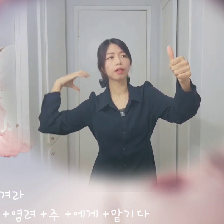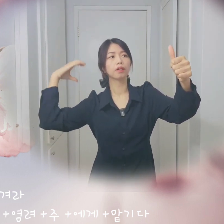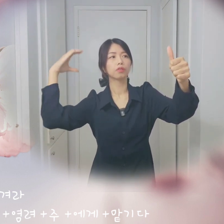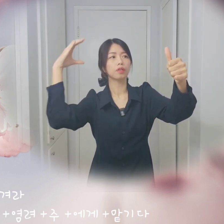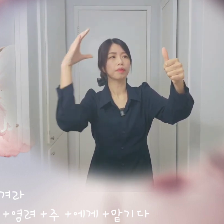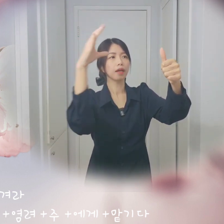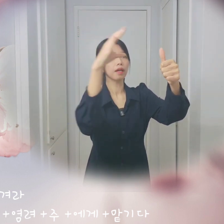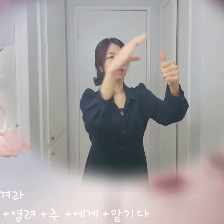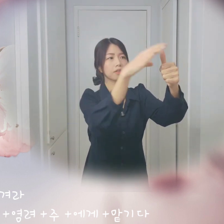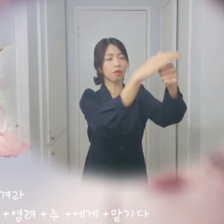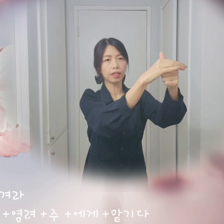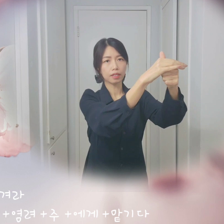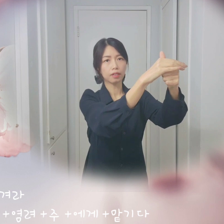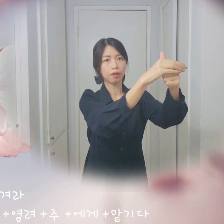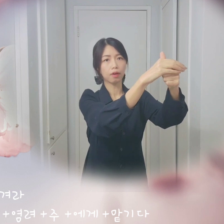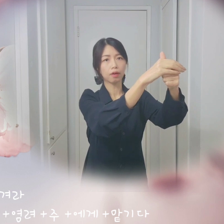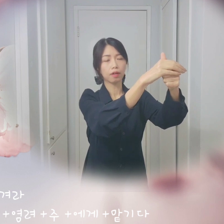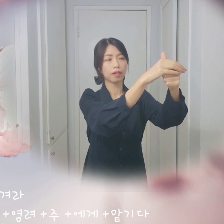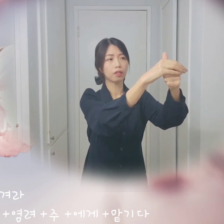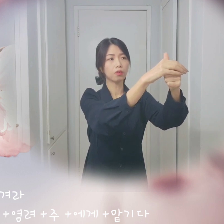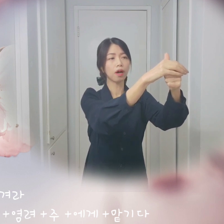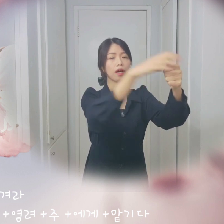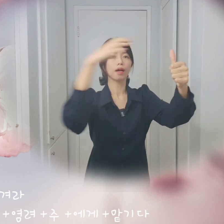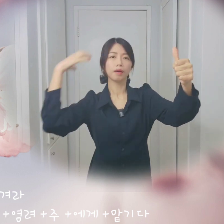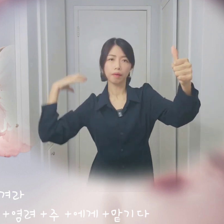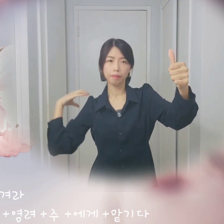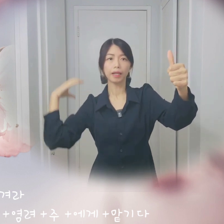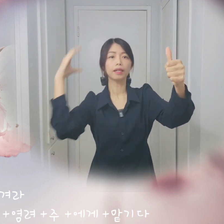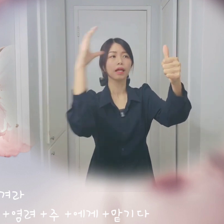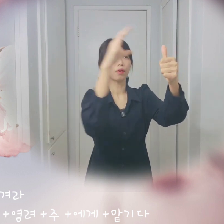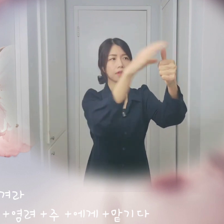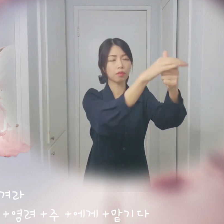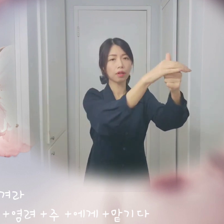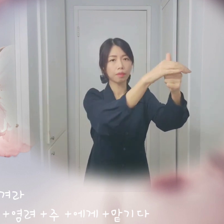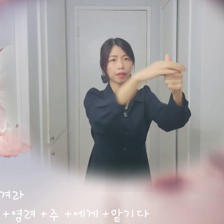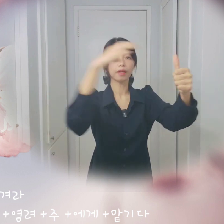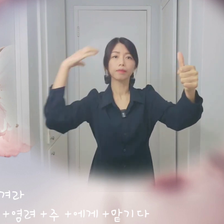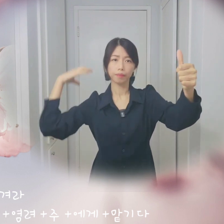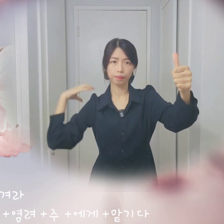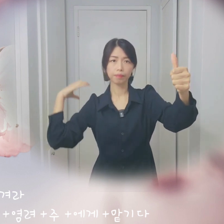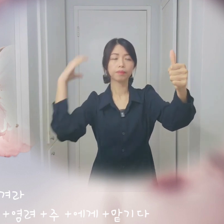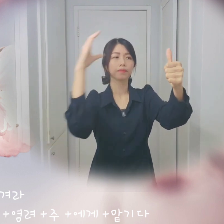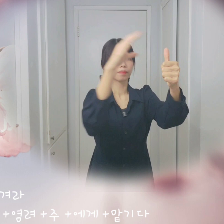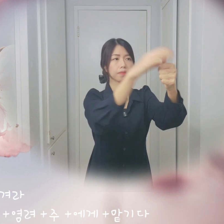주님께 전가시키는 거예요. 그래서 이 수어가 맡기다 라고 한 뜻의 수어가 됩니다.